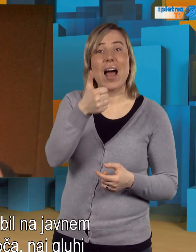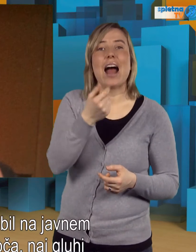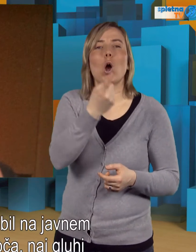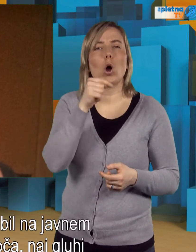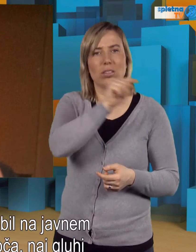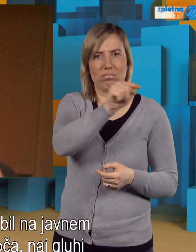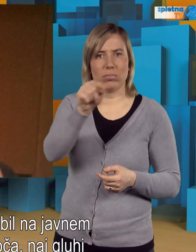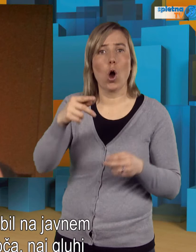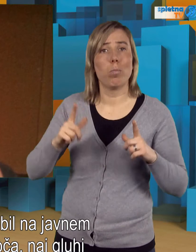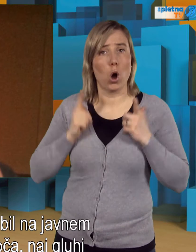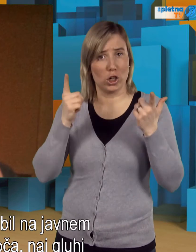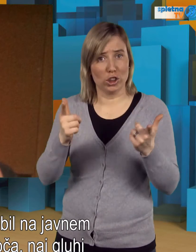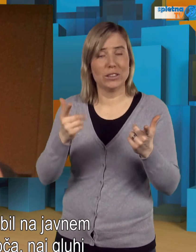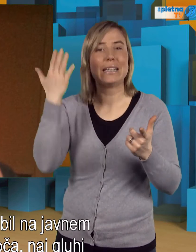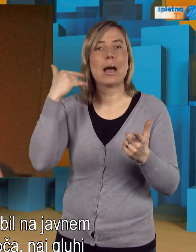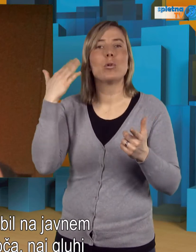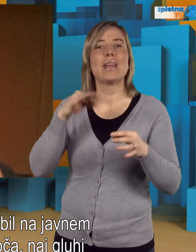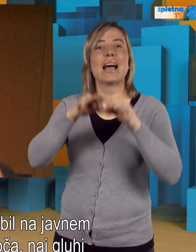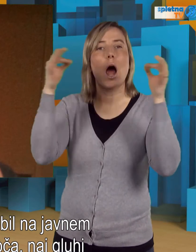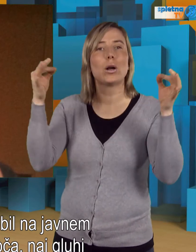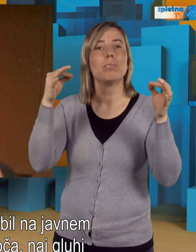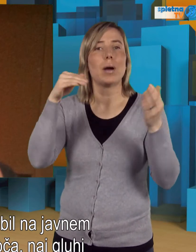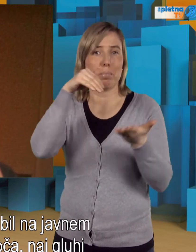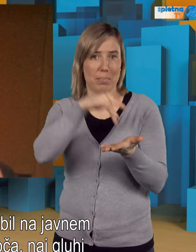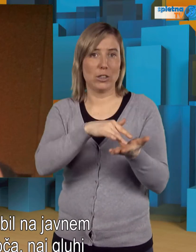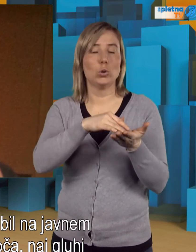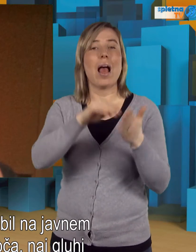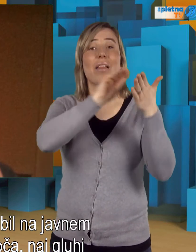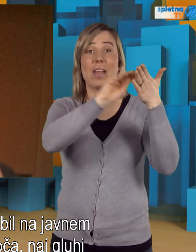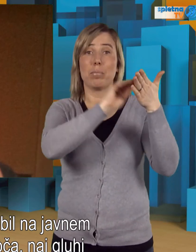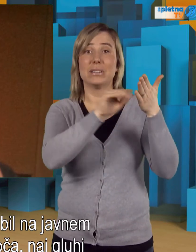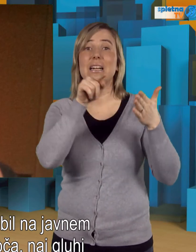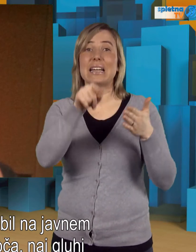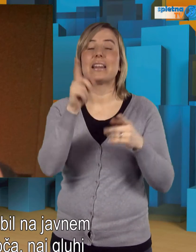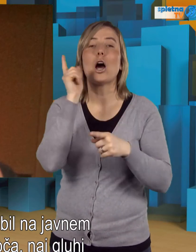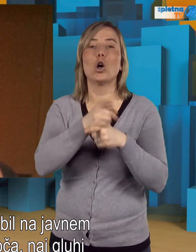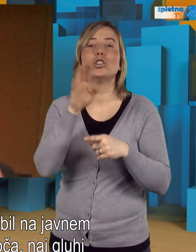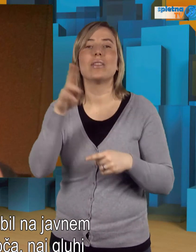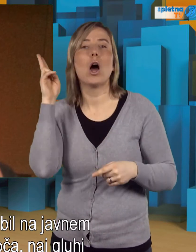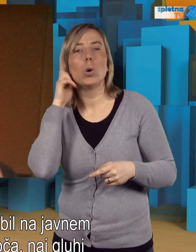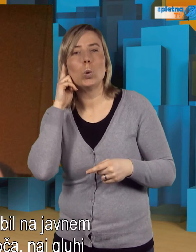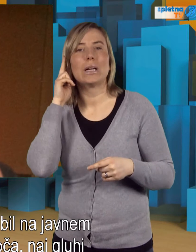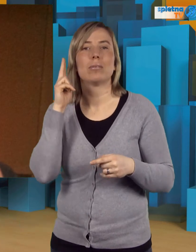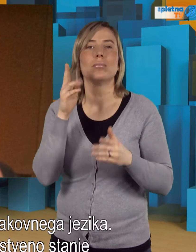V eni od bolnišnic je bil na javnem mestu napis, ki naroča, naj gluhi zaprosijo za tolmača znakovnega jezika.